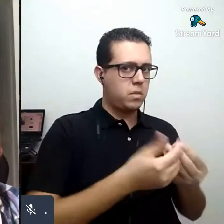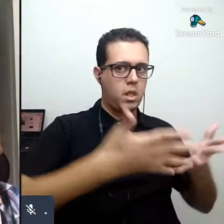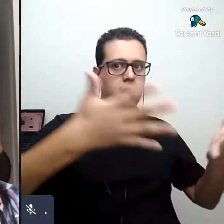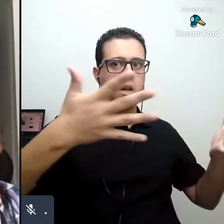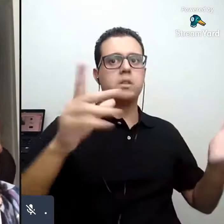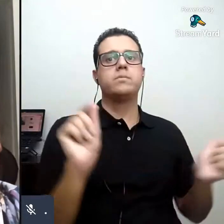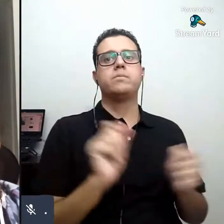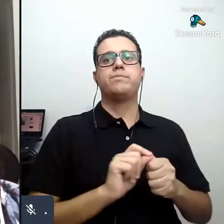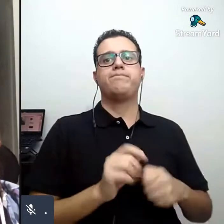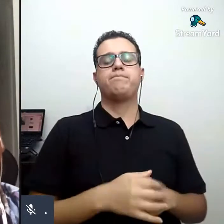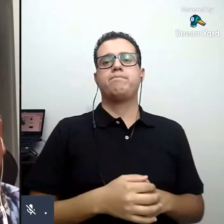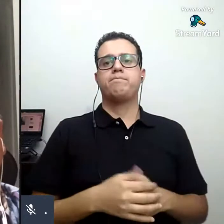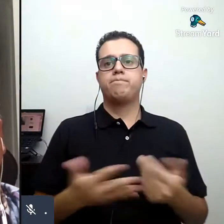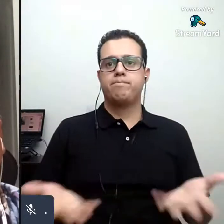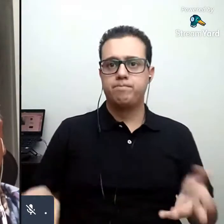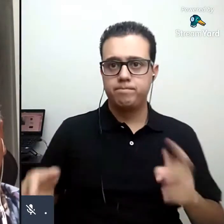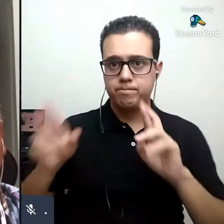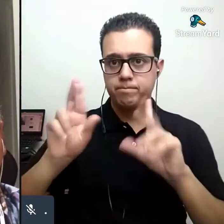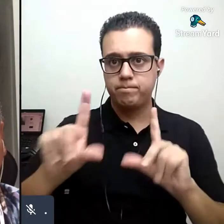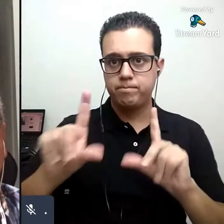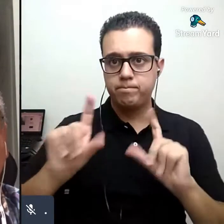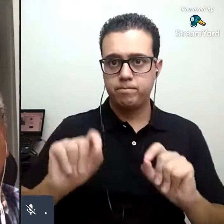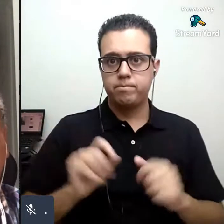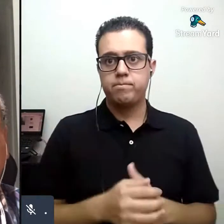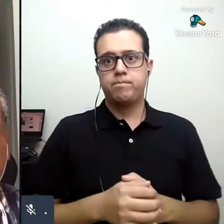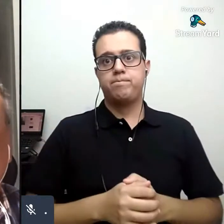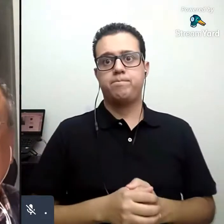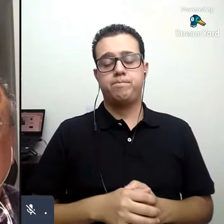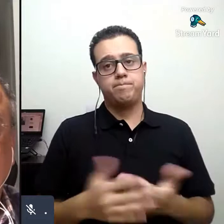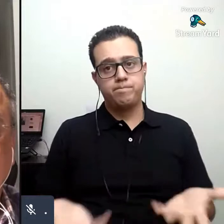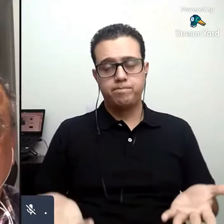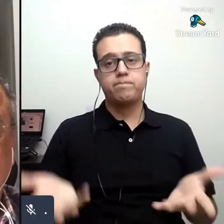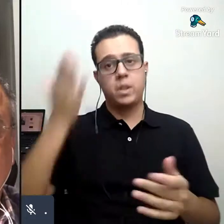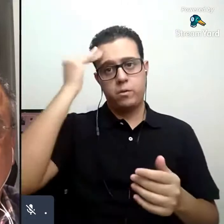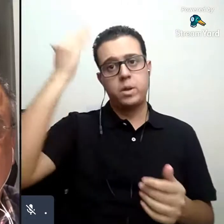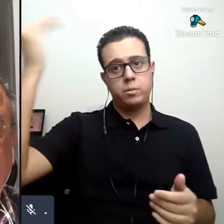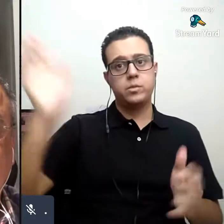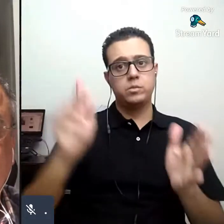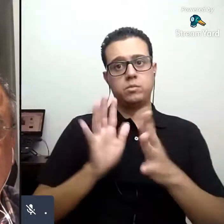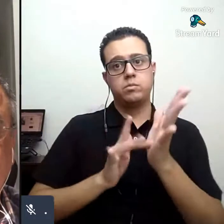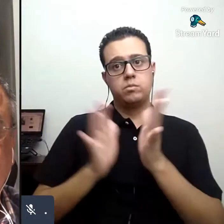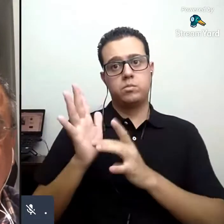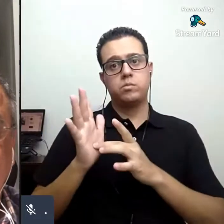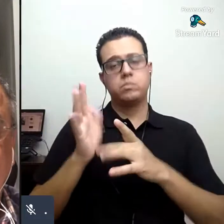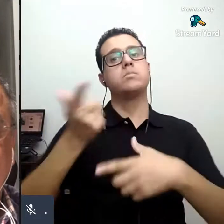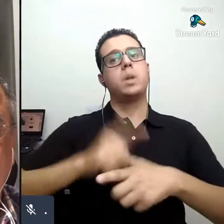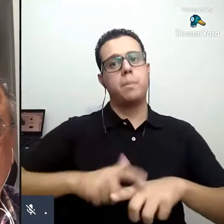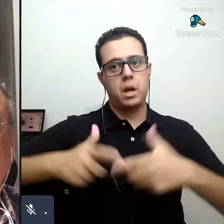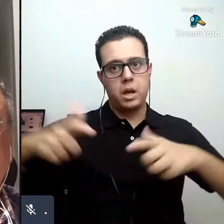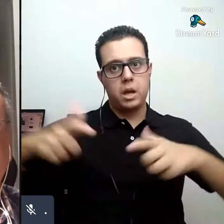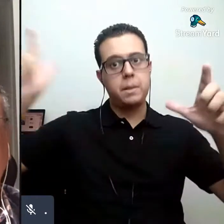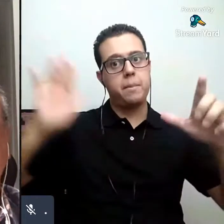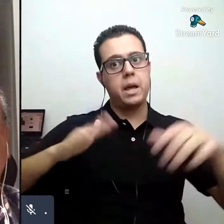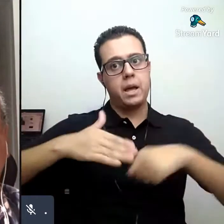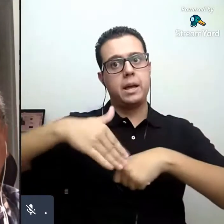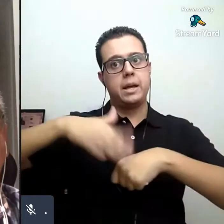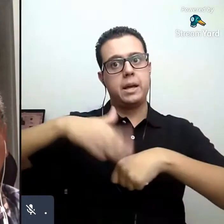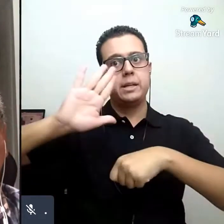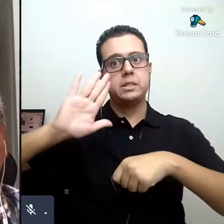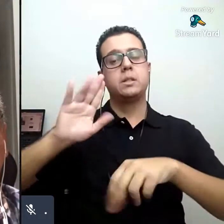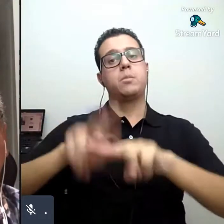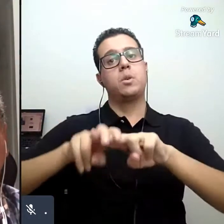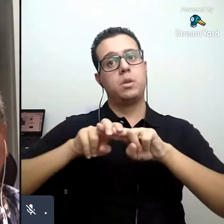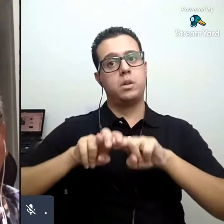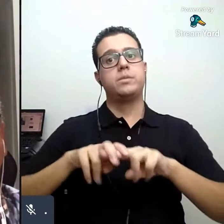diferente, a popularidade de Jesus, sim, cresceria por causa disso, mas Jesus precisa